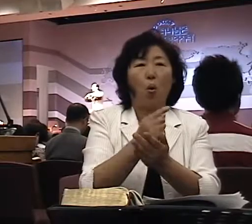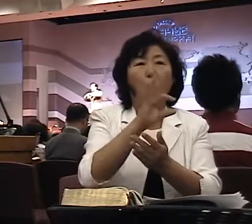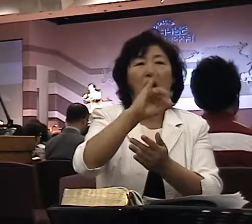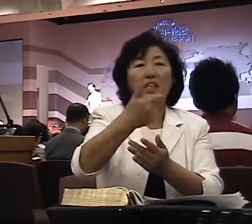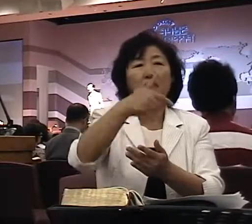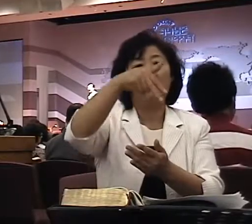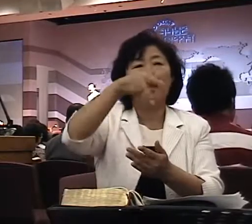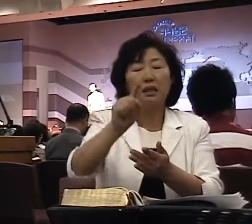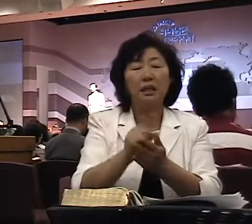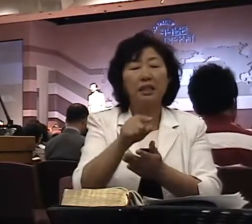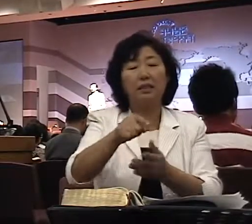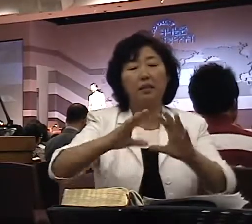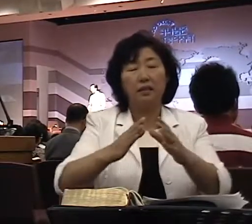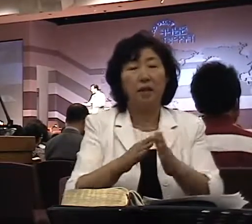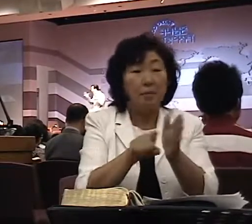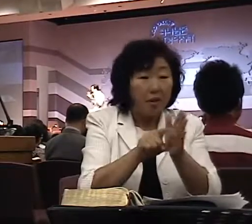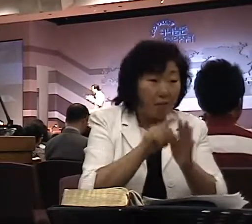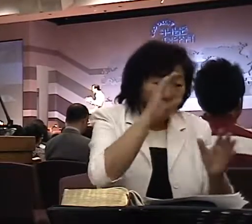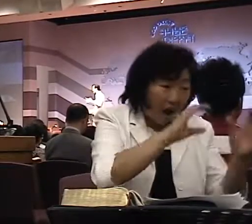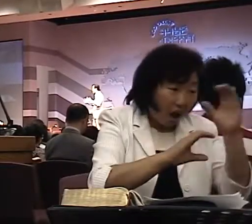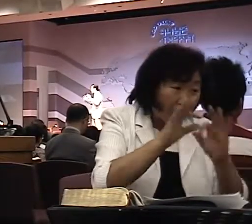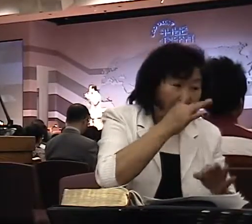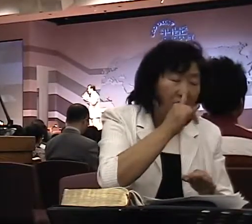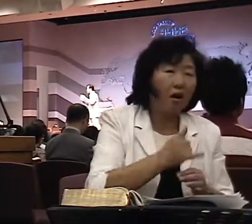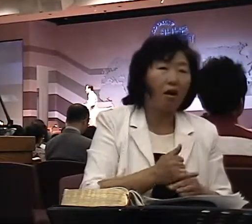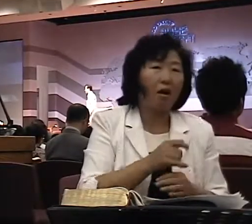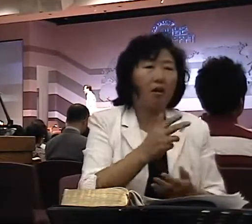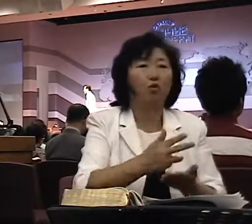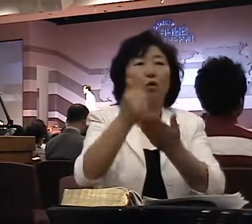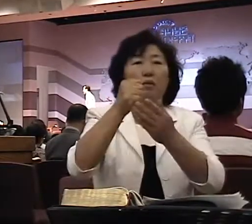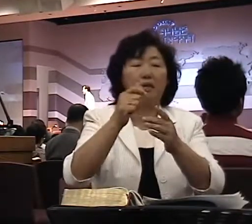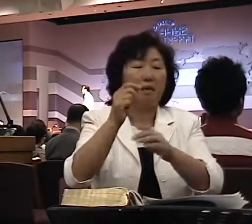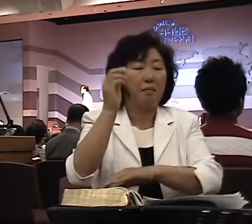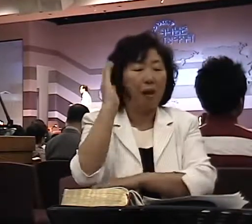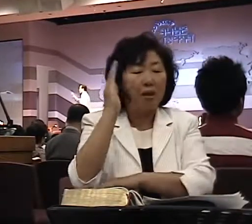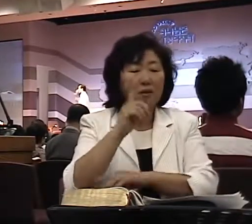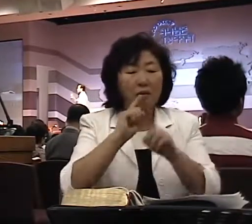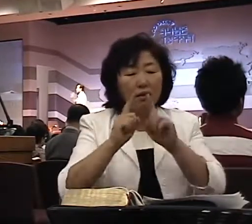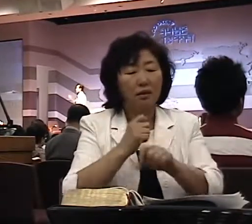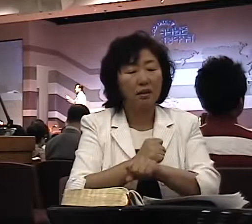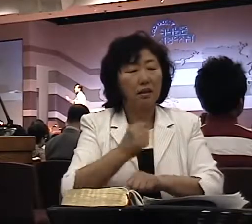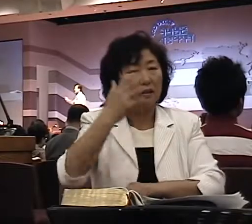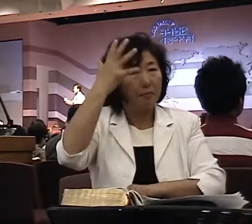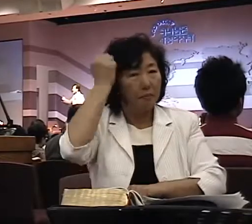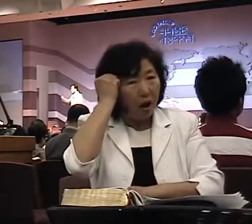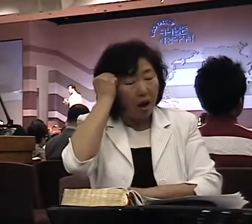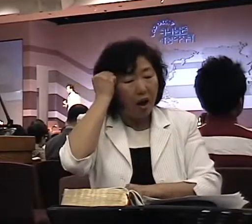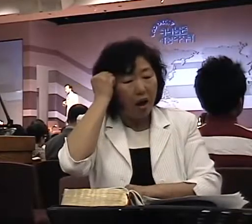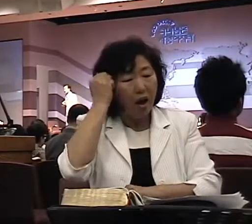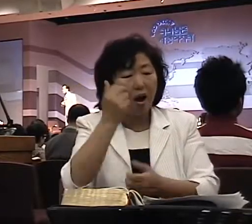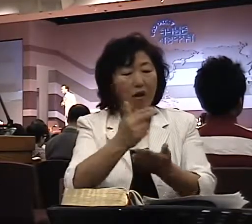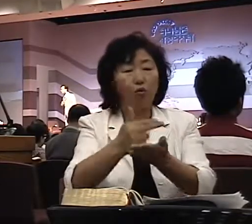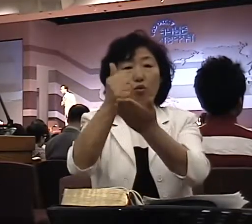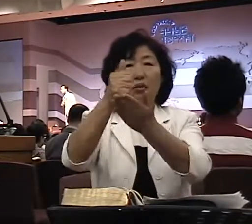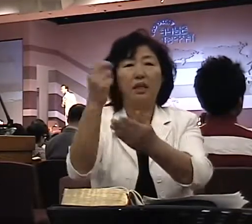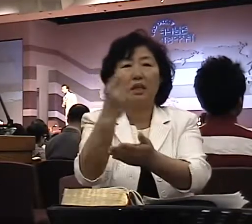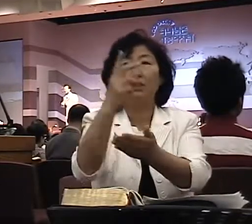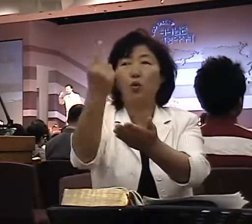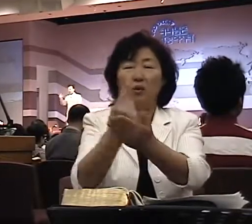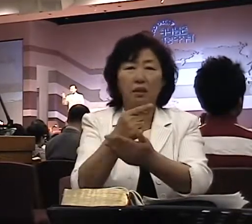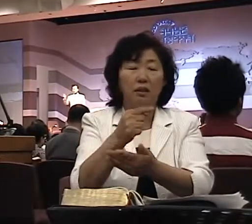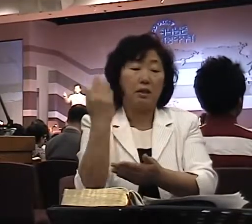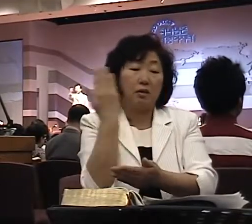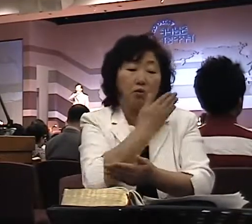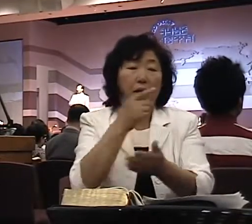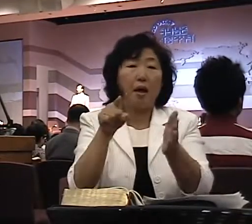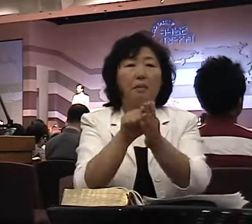세상에서 찾을 수 있겠는가? 주님께서 말씀하시는 그 말씀을 기억하며 주님이 다시 오시는 그날 순결한 백성들로